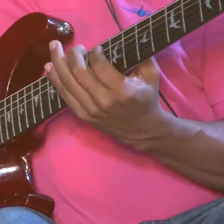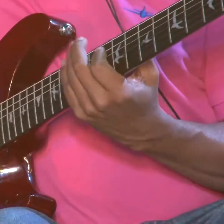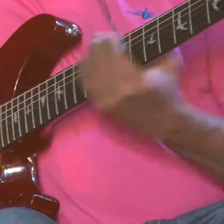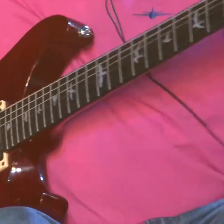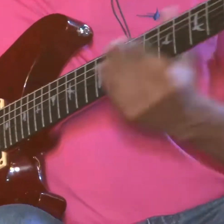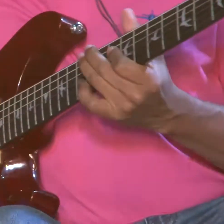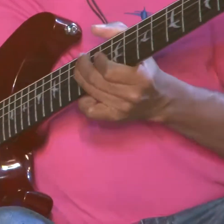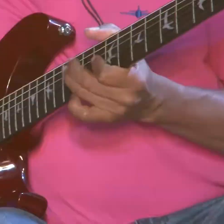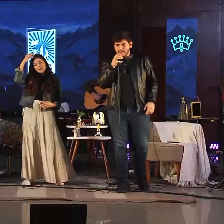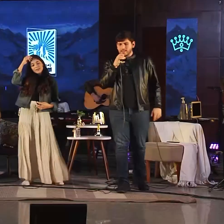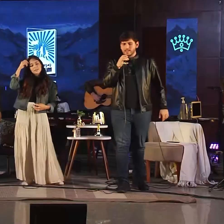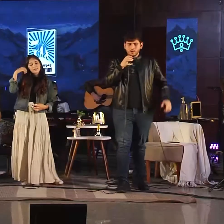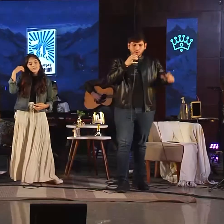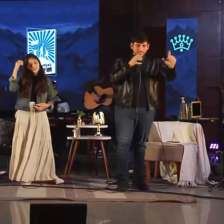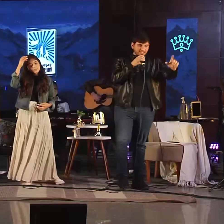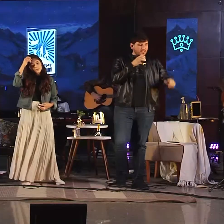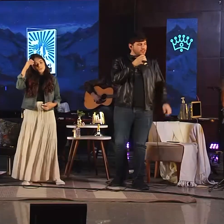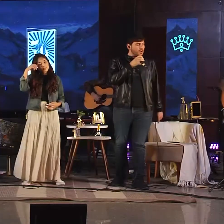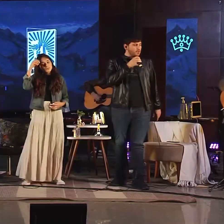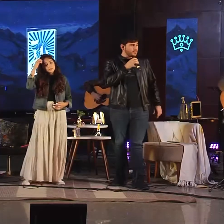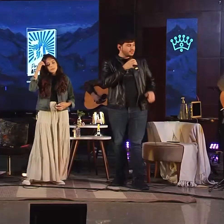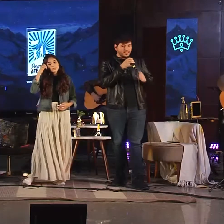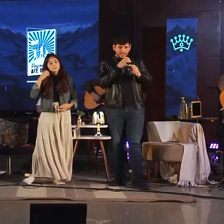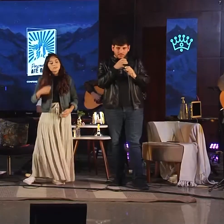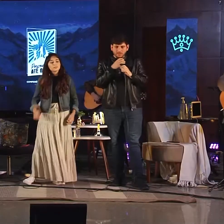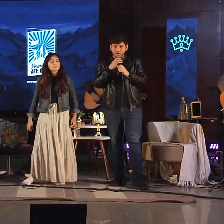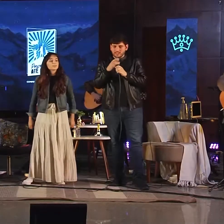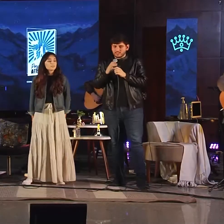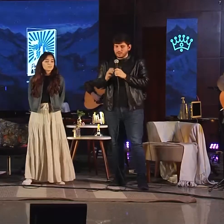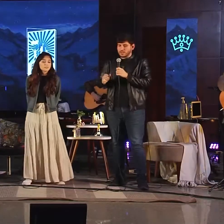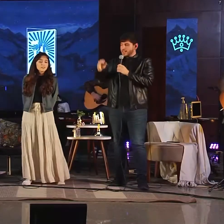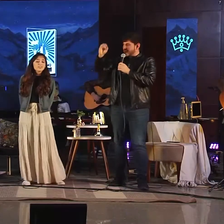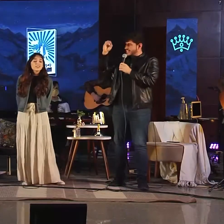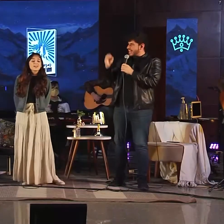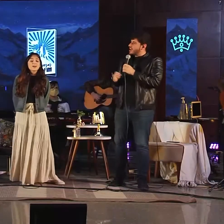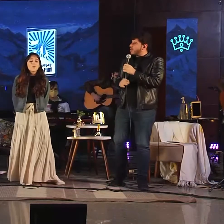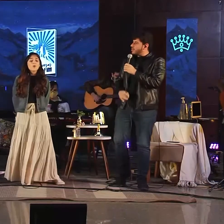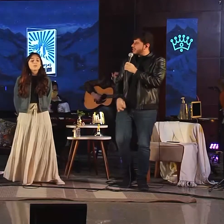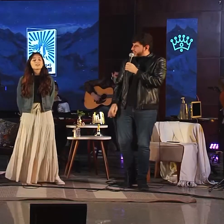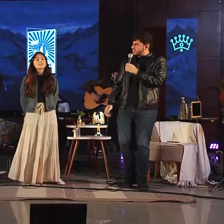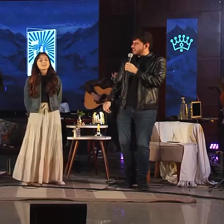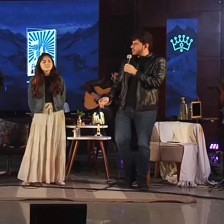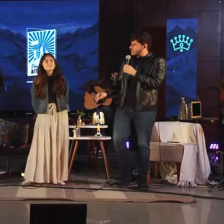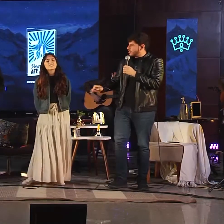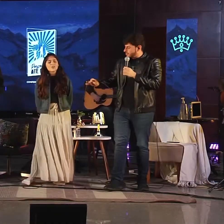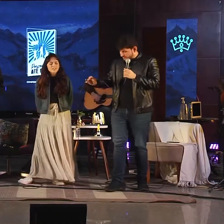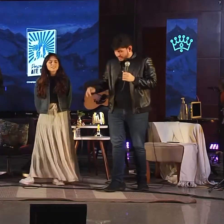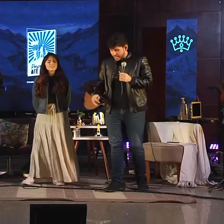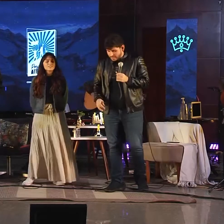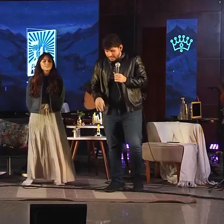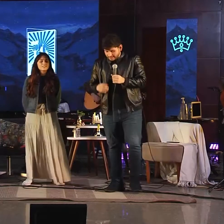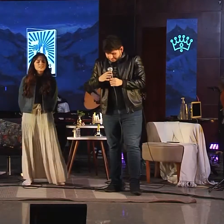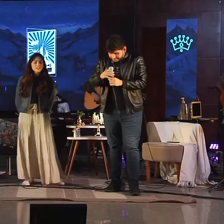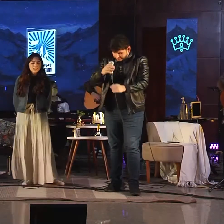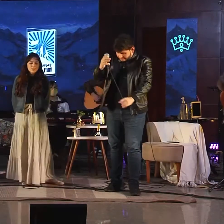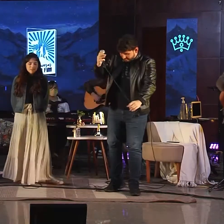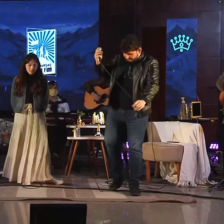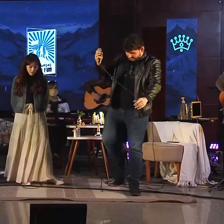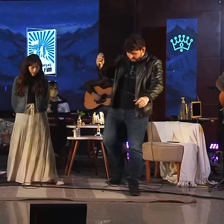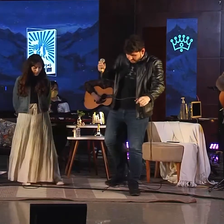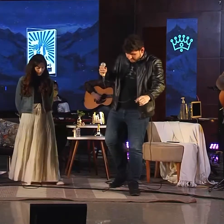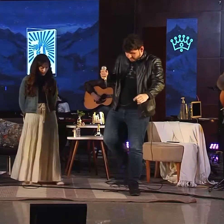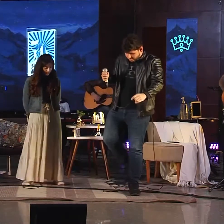no espírito, amém? Com um desejo enorme, tem Deus no coração, é dar ao homem grande salvação, amém.